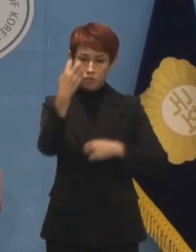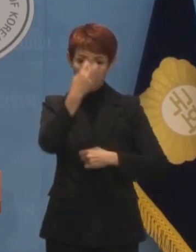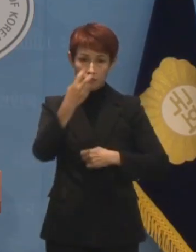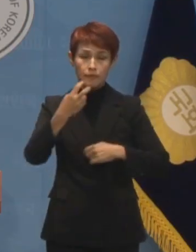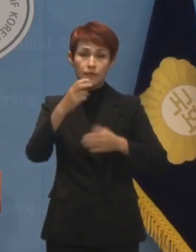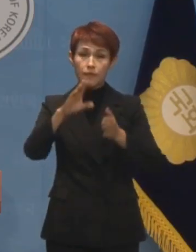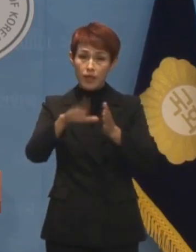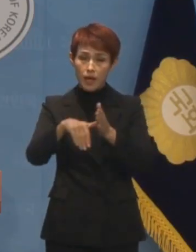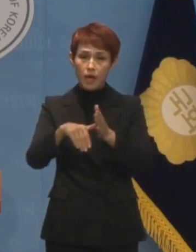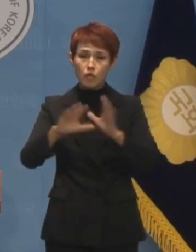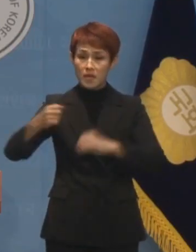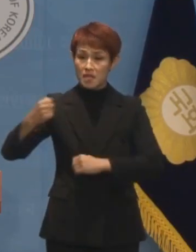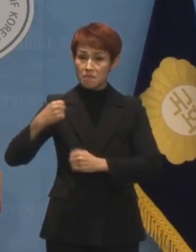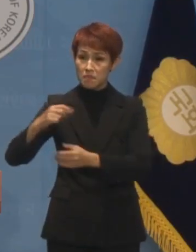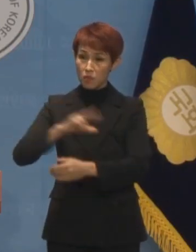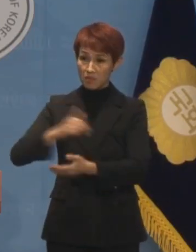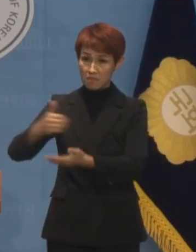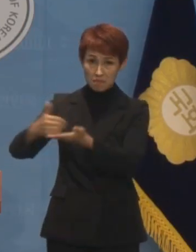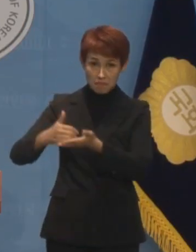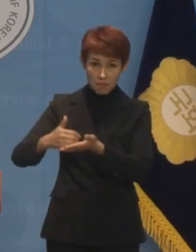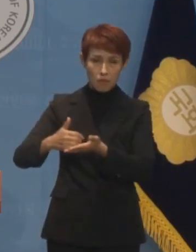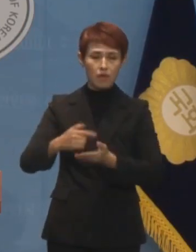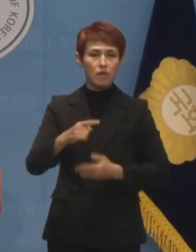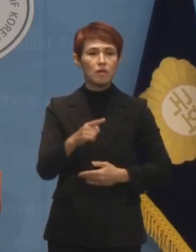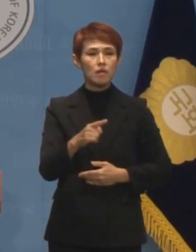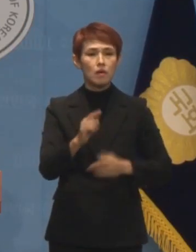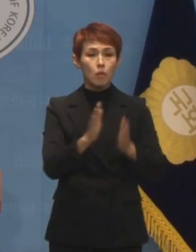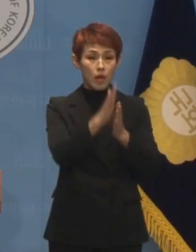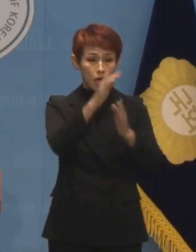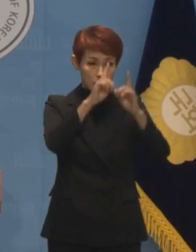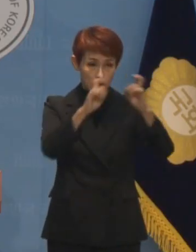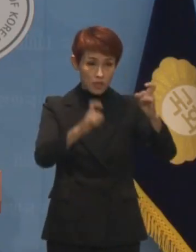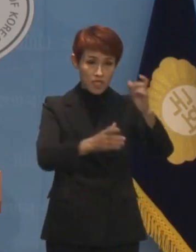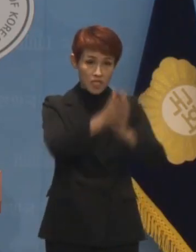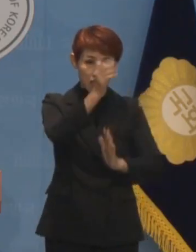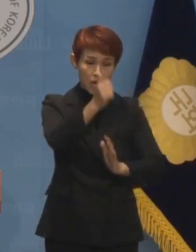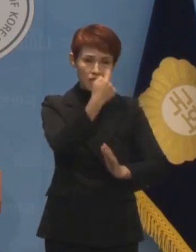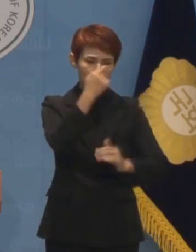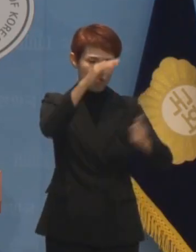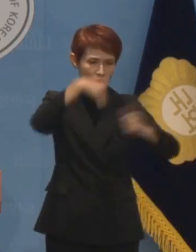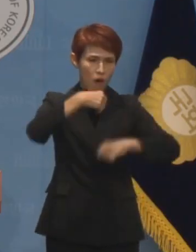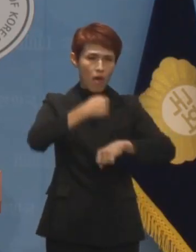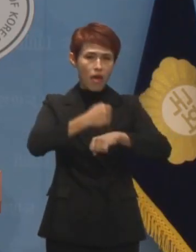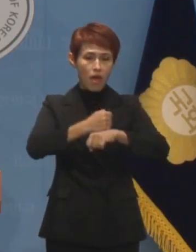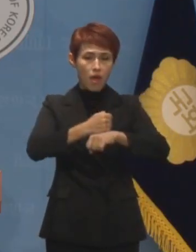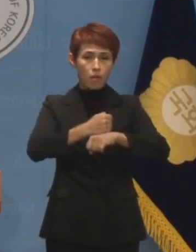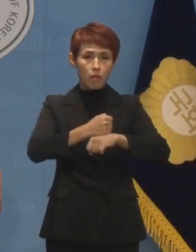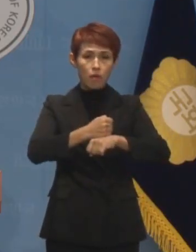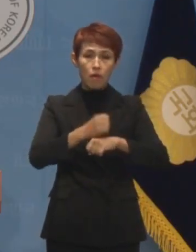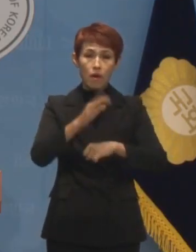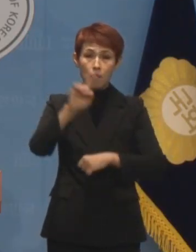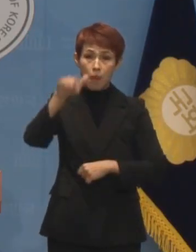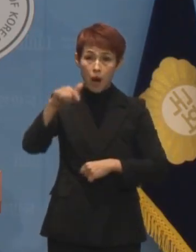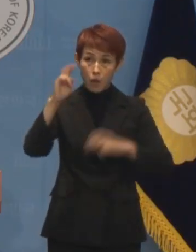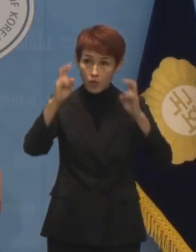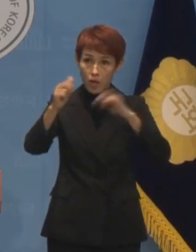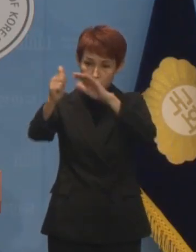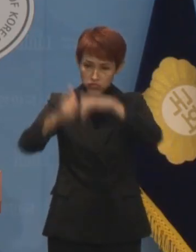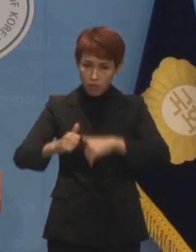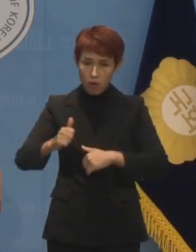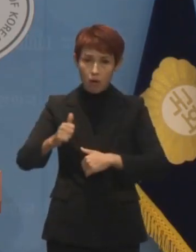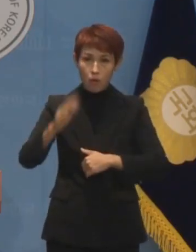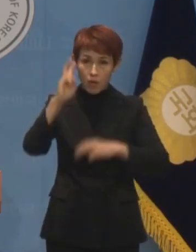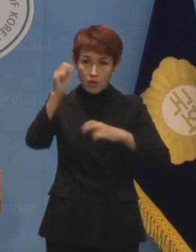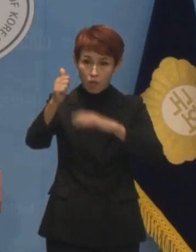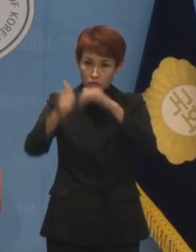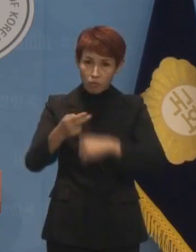국정감사에서 국민의힘 의원들이 민주당 화성시장을 증인으로 채택하자며 박순관 대표이사를 증인으로 부르지 않는